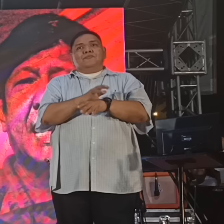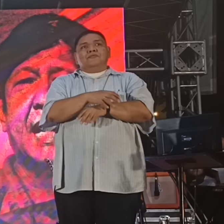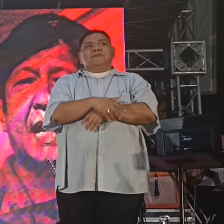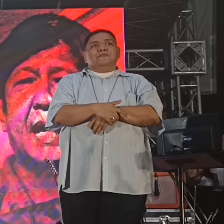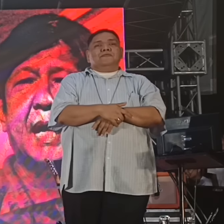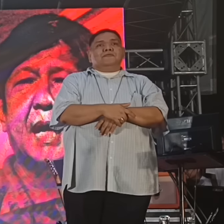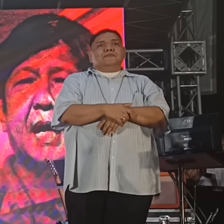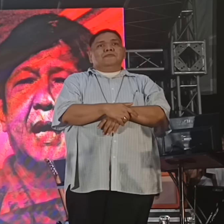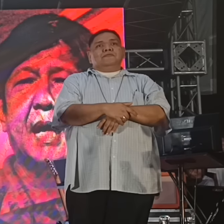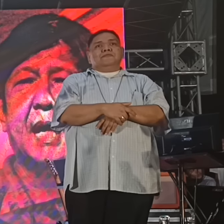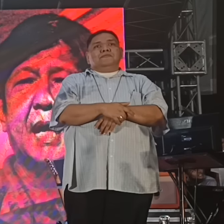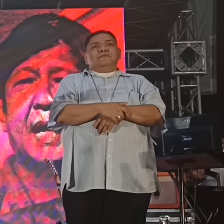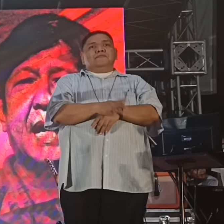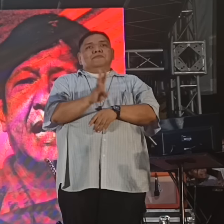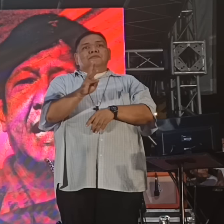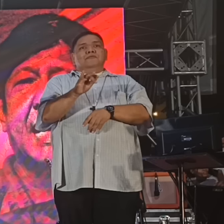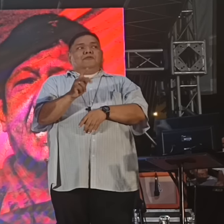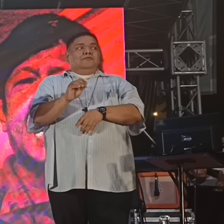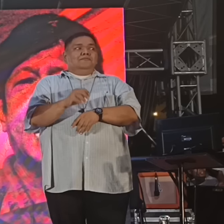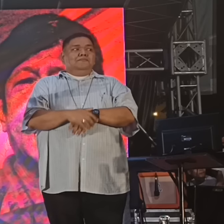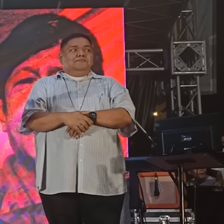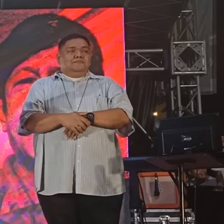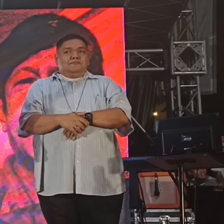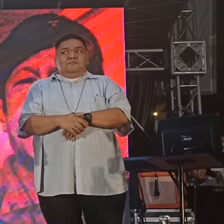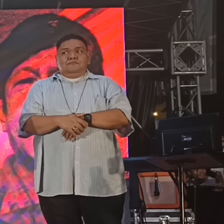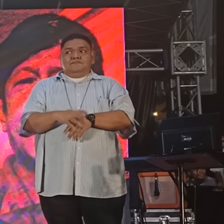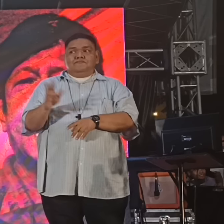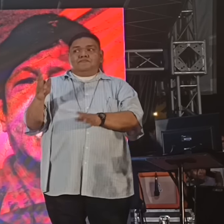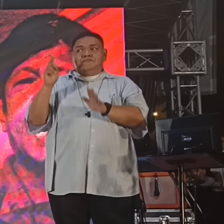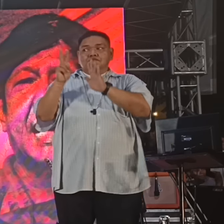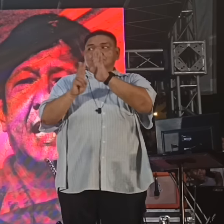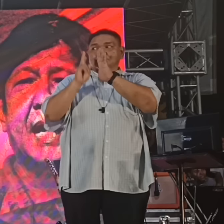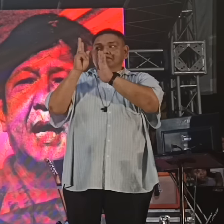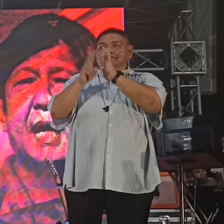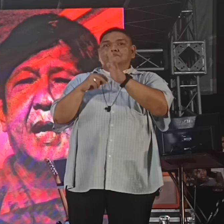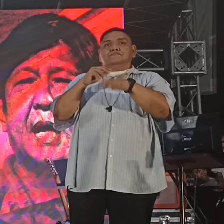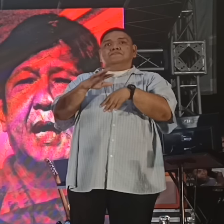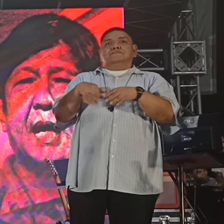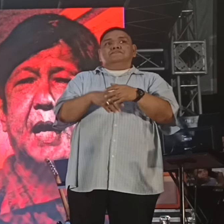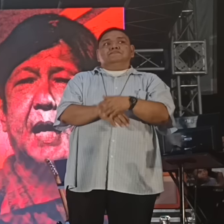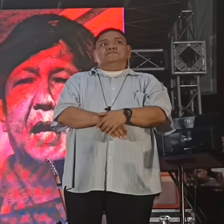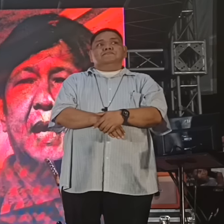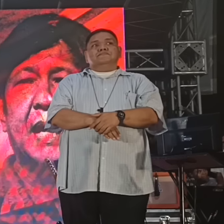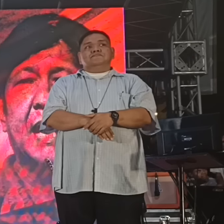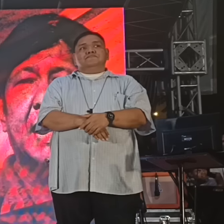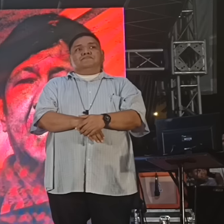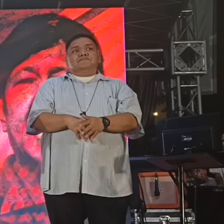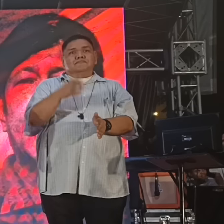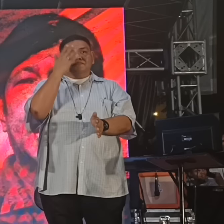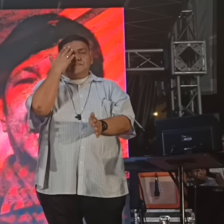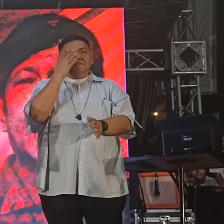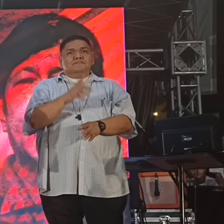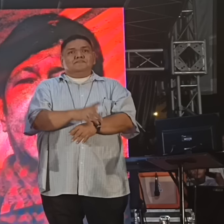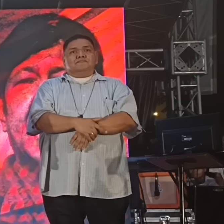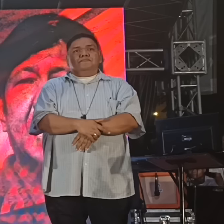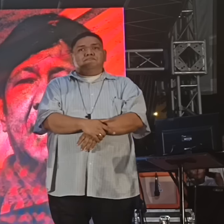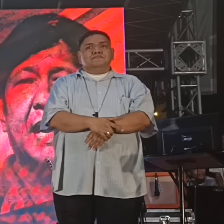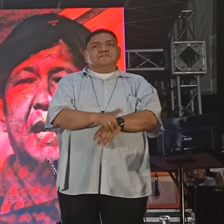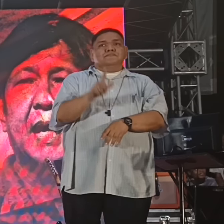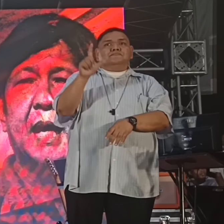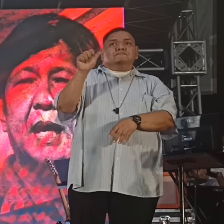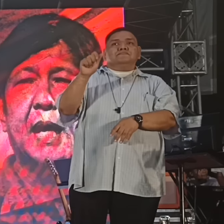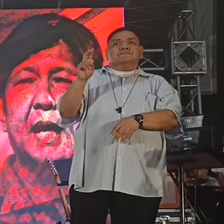sa Ka Eric, si Bistak, lahat ng mga kakilala kong mga vlogger na kikilala ko, they know me at the Army Vlog.